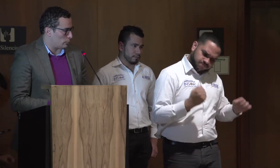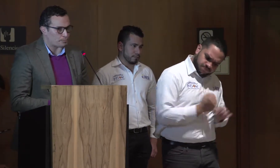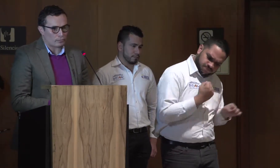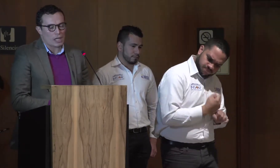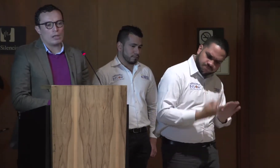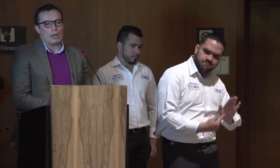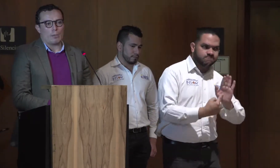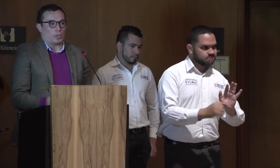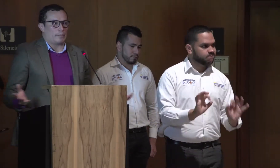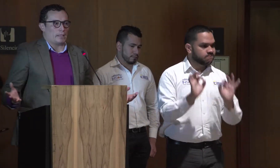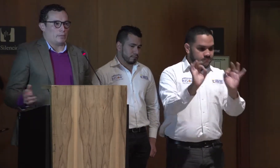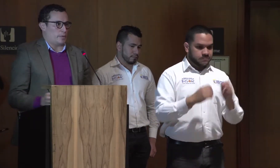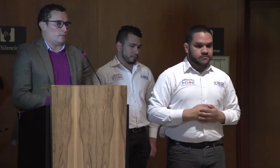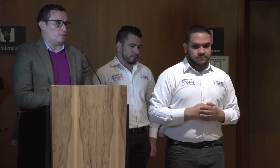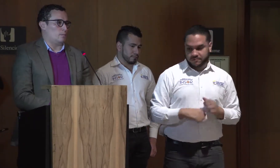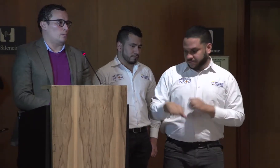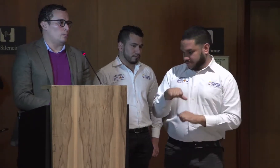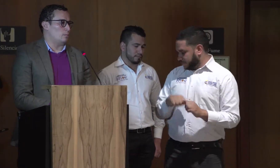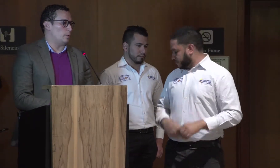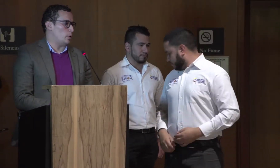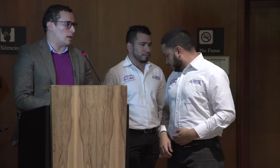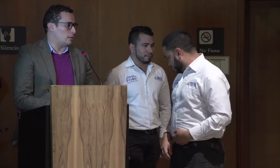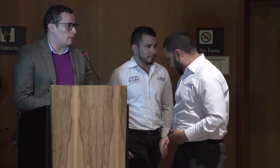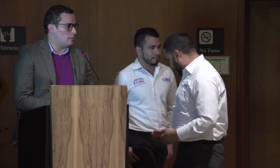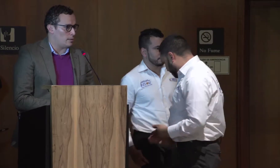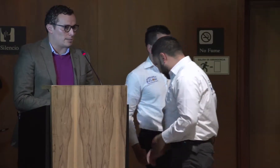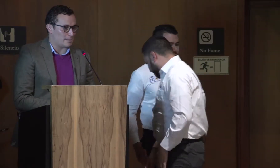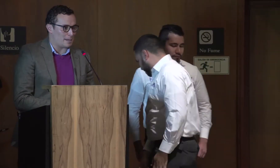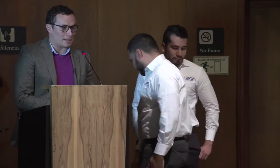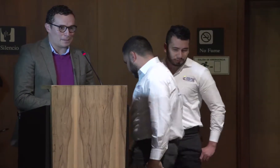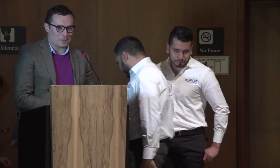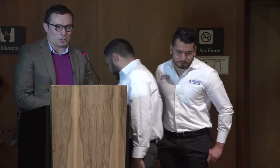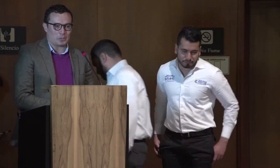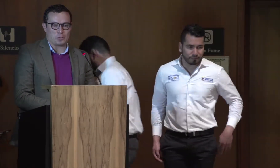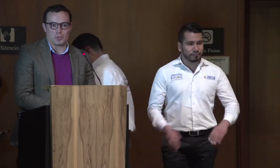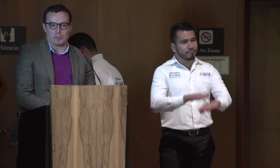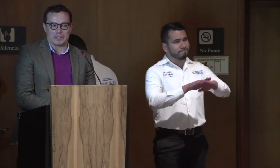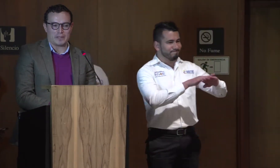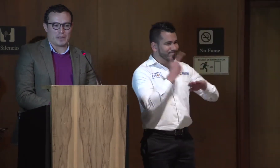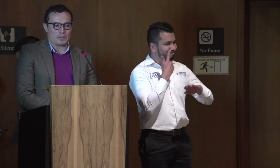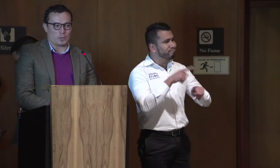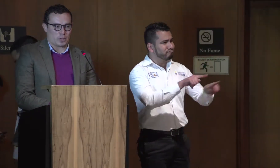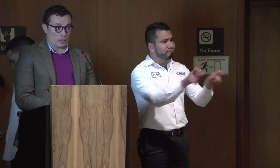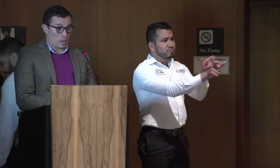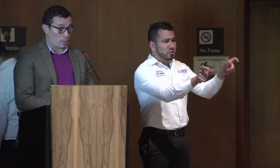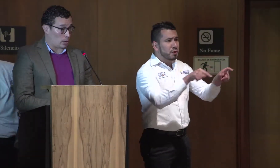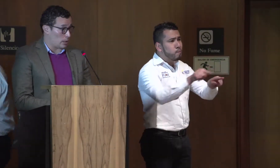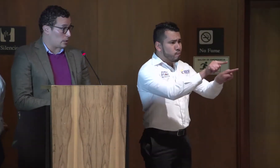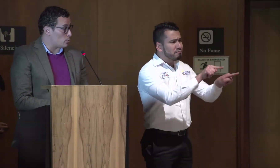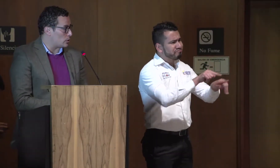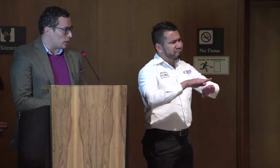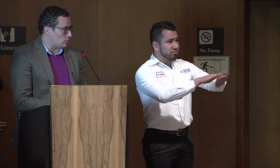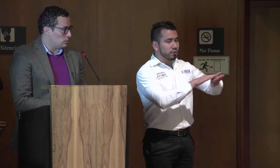trabajo mejor. Por otra parte, pues no puedo dejar de señalar con algunos nombres todo lo que ha sido el